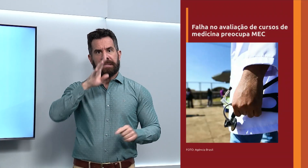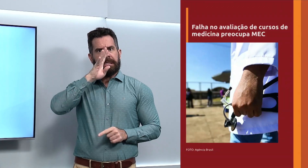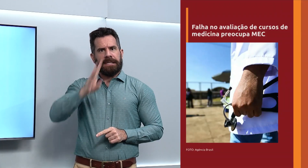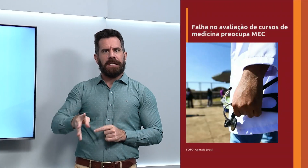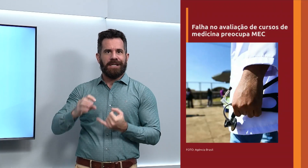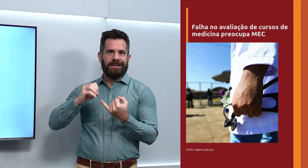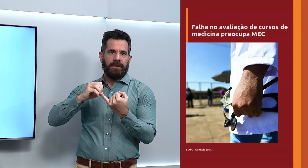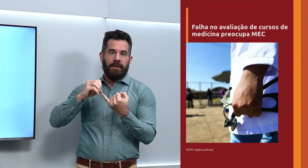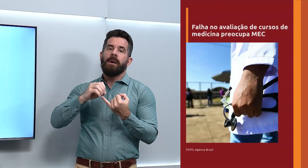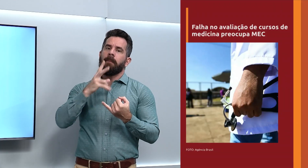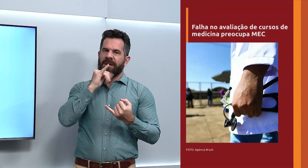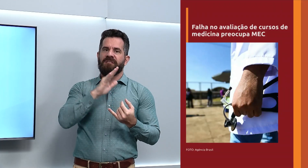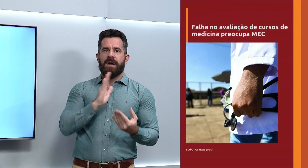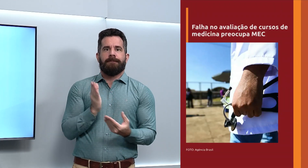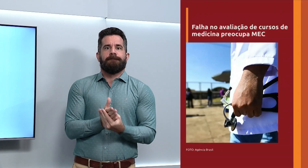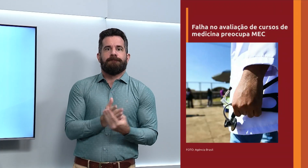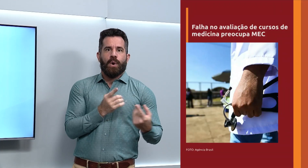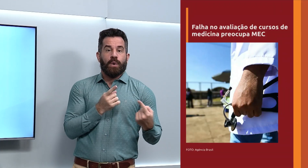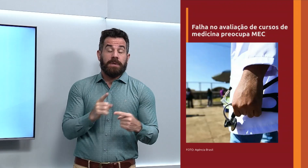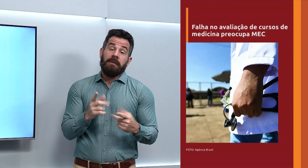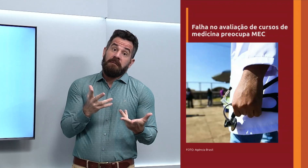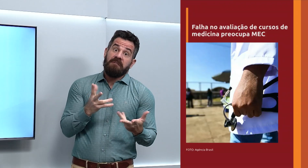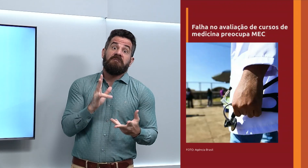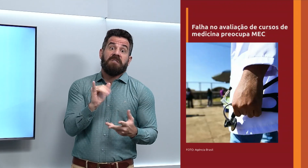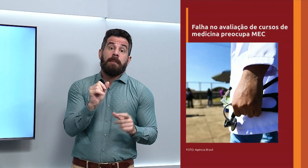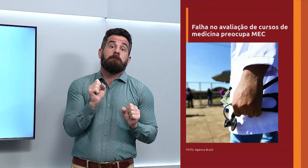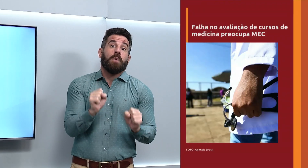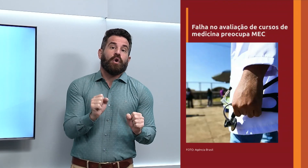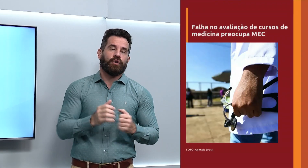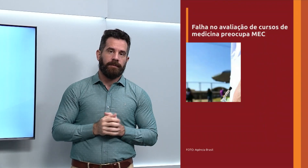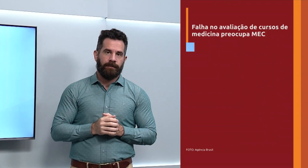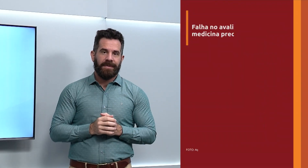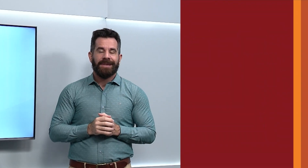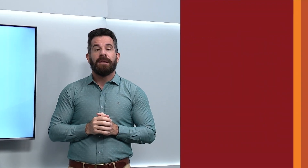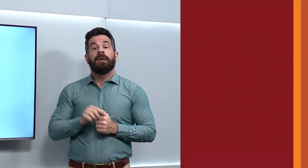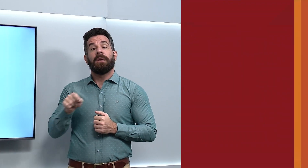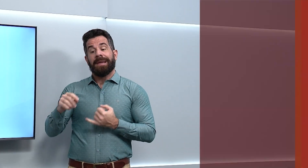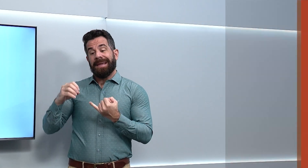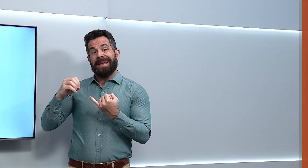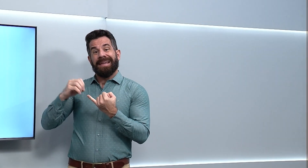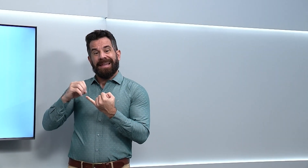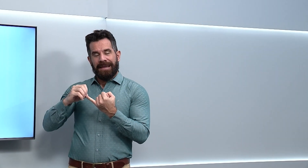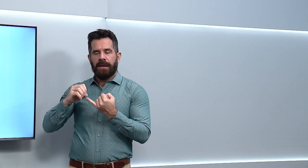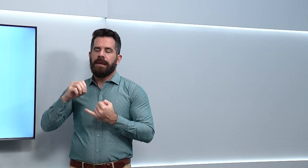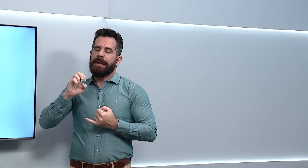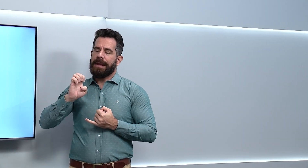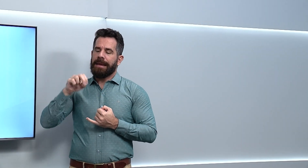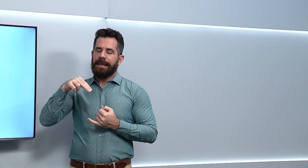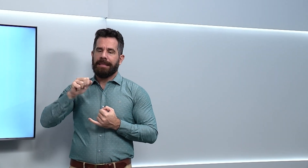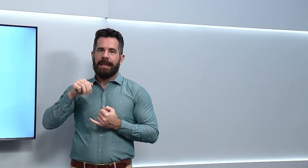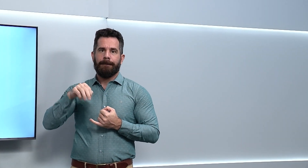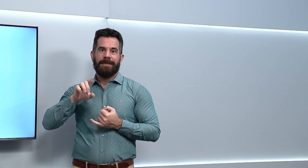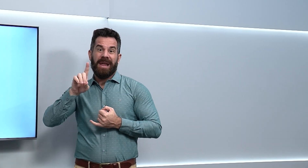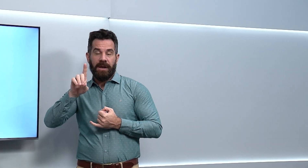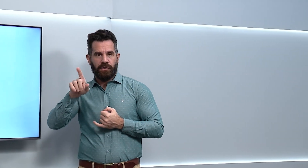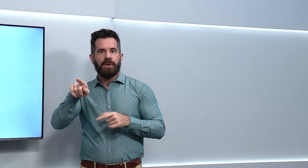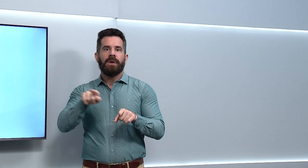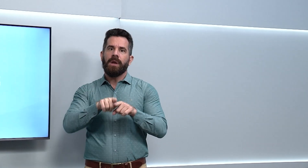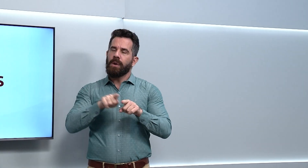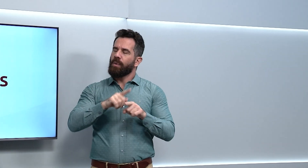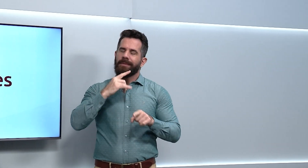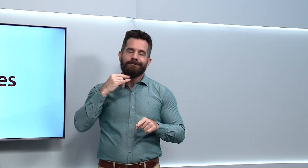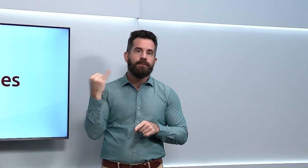medidas judiciais. O MEC afirma que o ENAMED é essencial para garantir a qualidade da formação